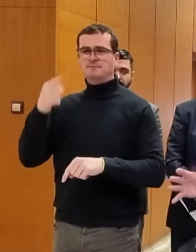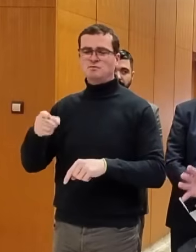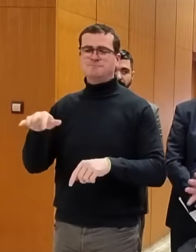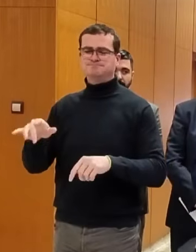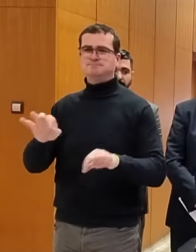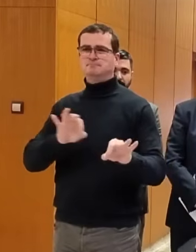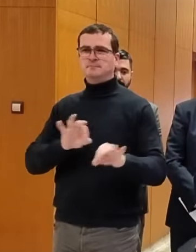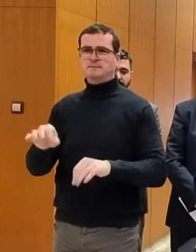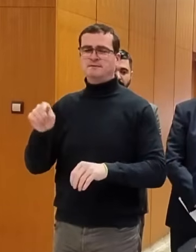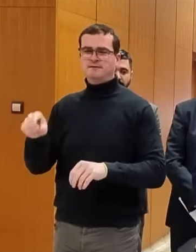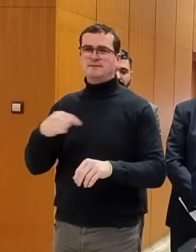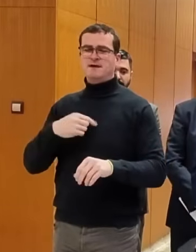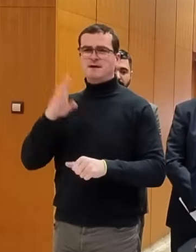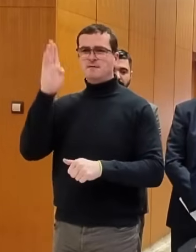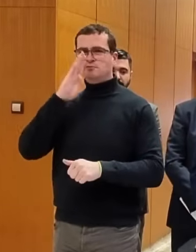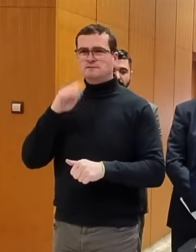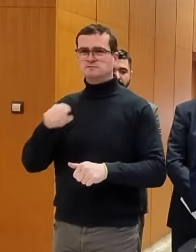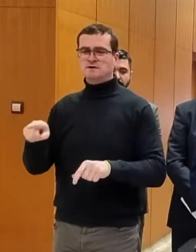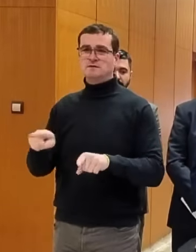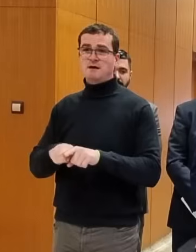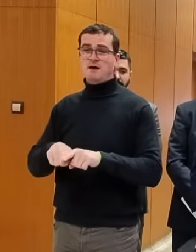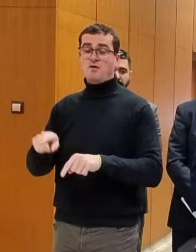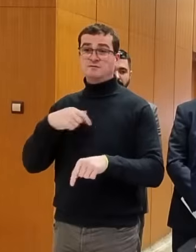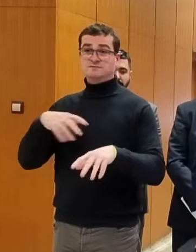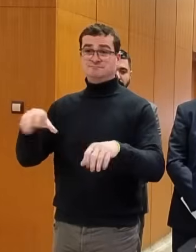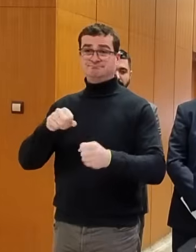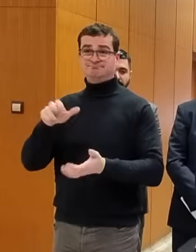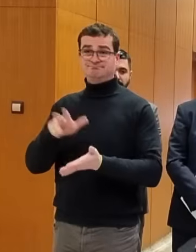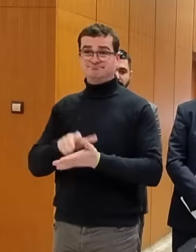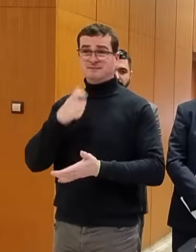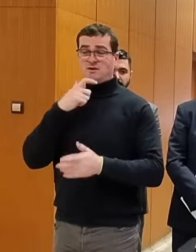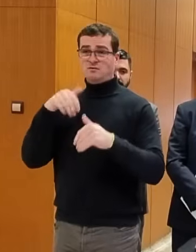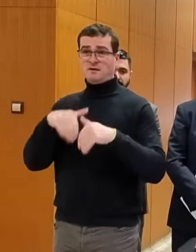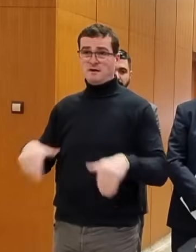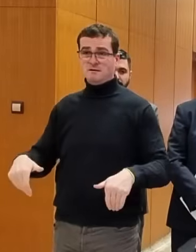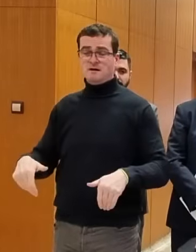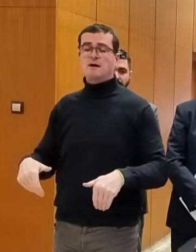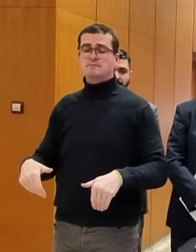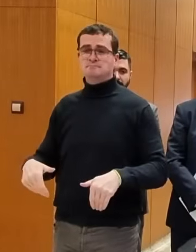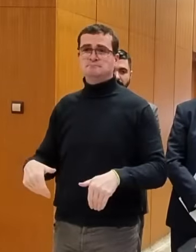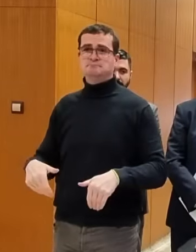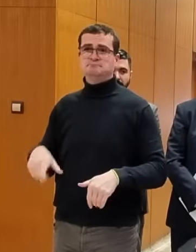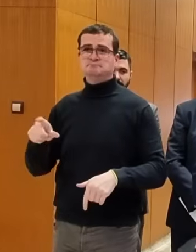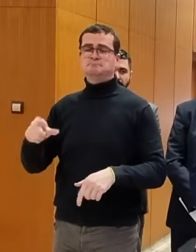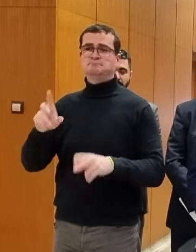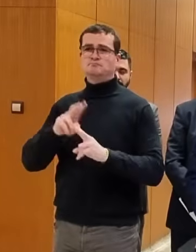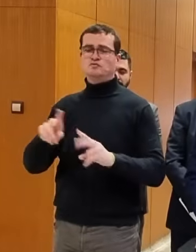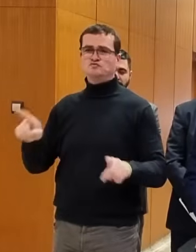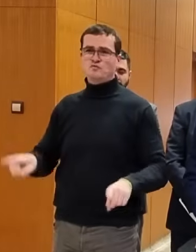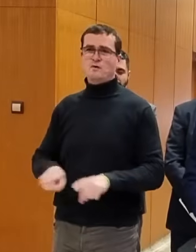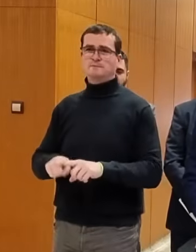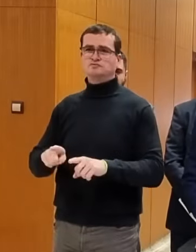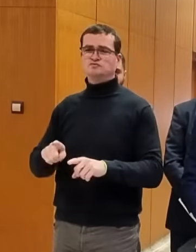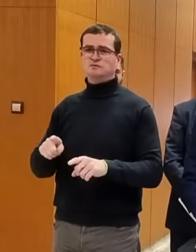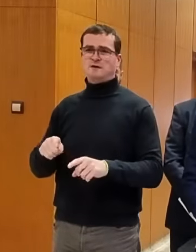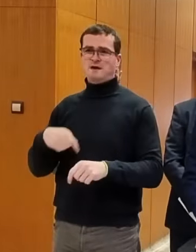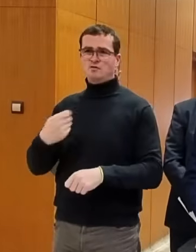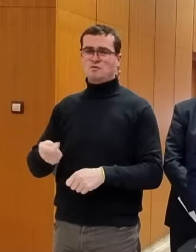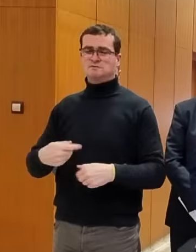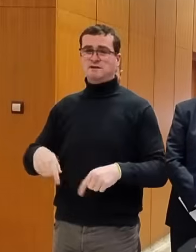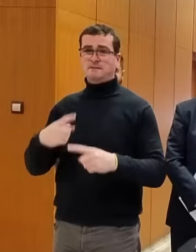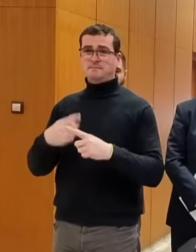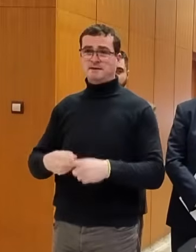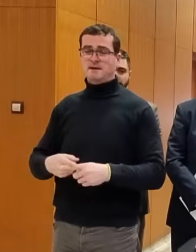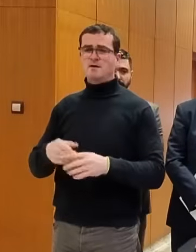je pripravené tak profesionálne, že ak sa to schválí v Národnej rade, tak sa to môže okamžite aplikovať.